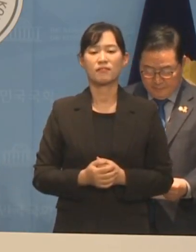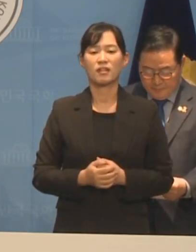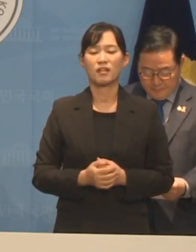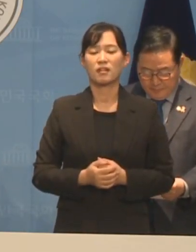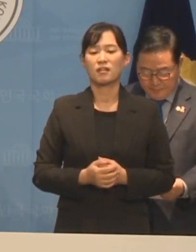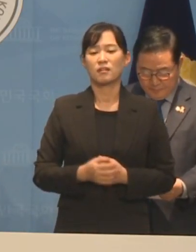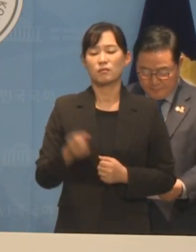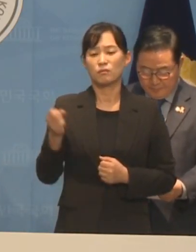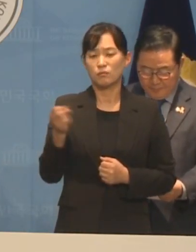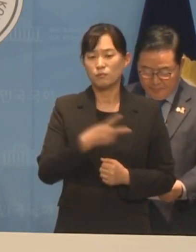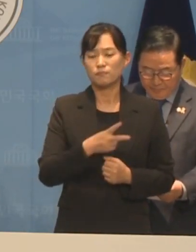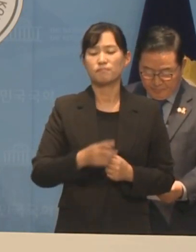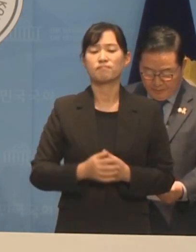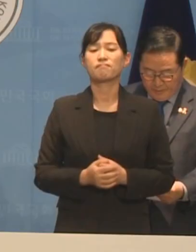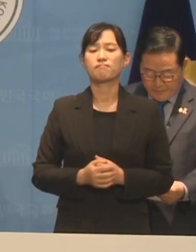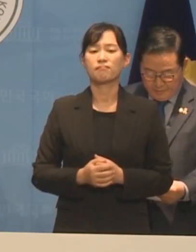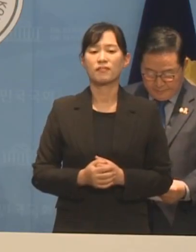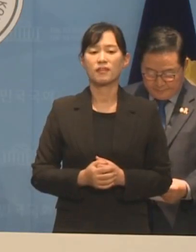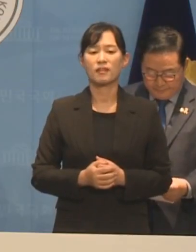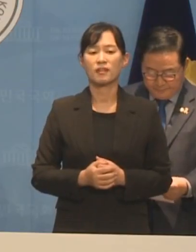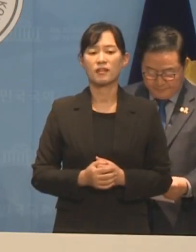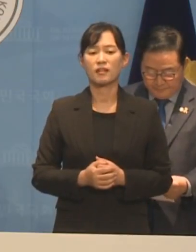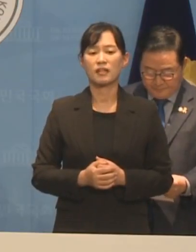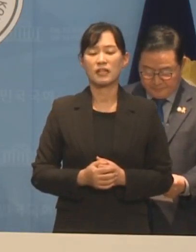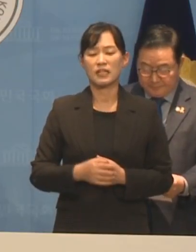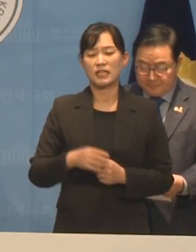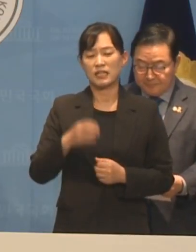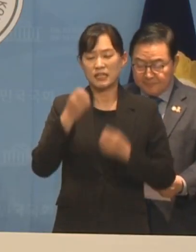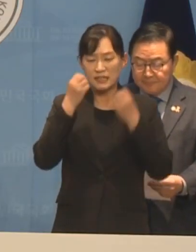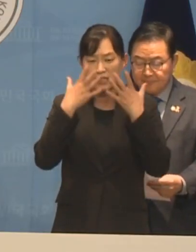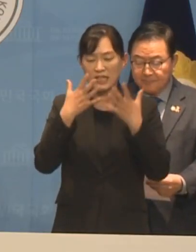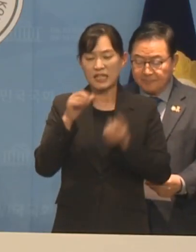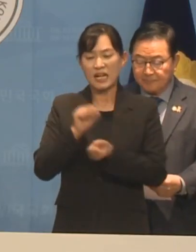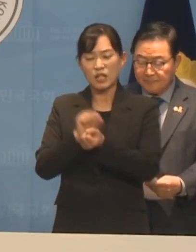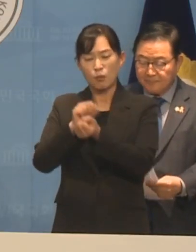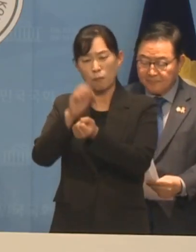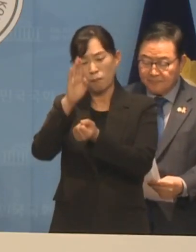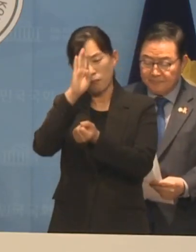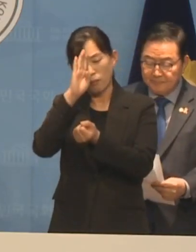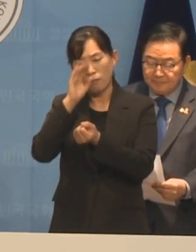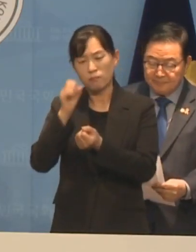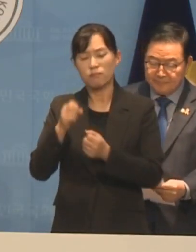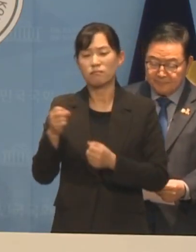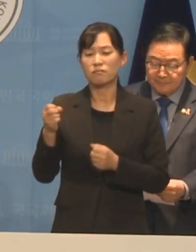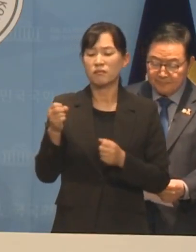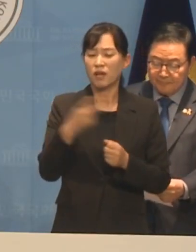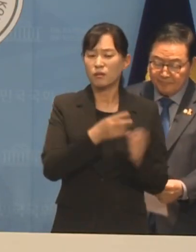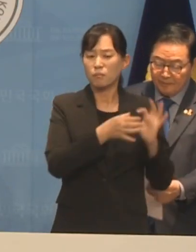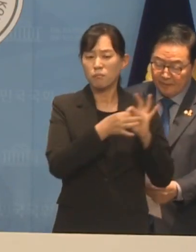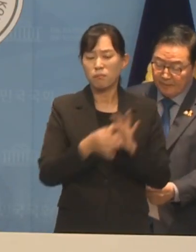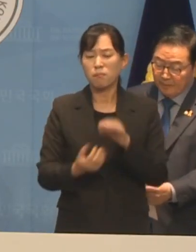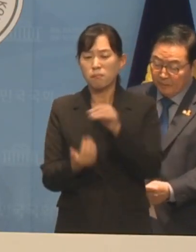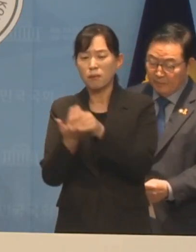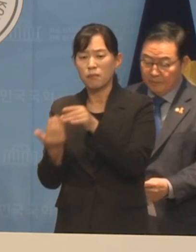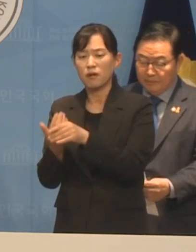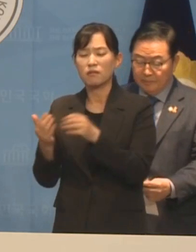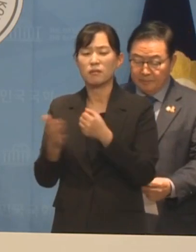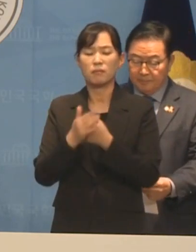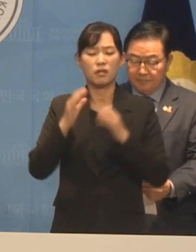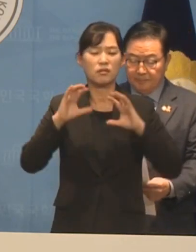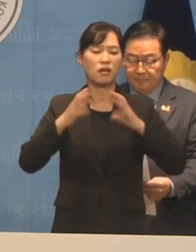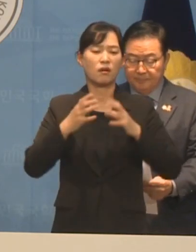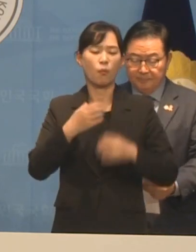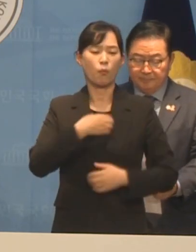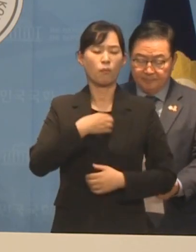이뿐만 아닙니다. 신종 감염병의 주기적 발생으로 국가적 위기와 재난이 반복되고